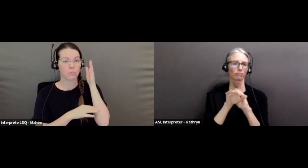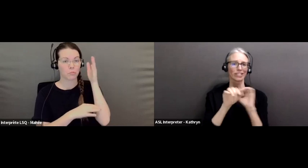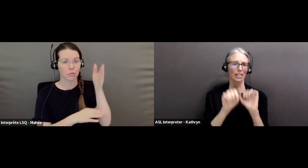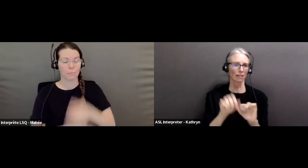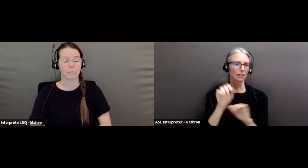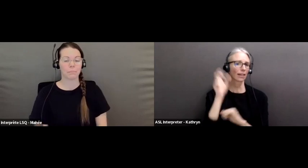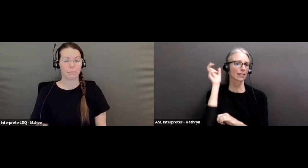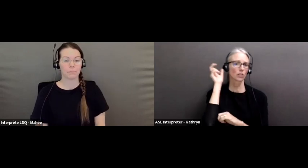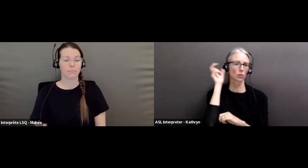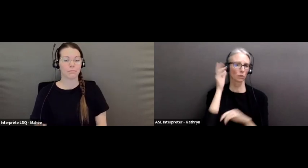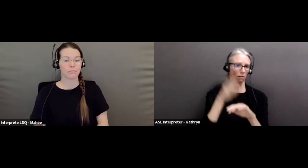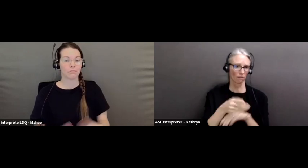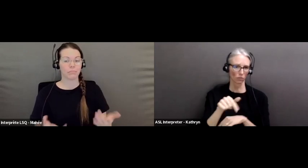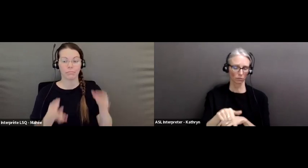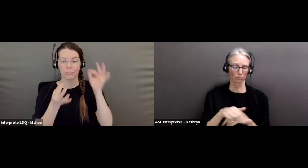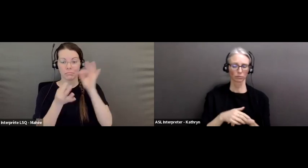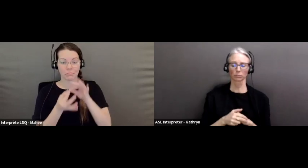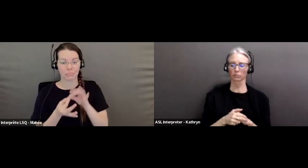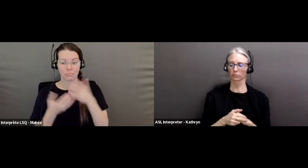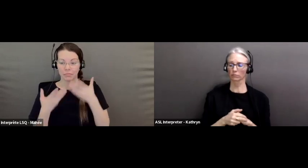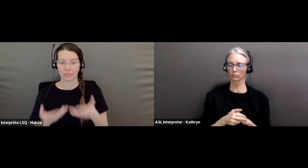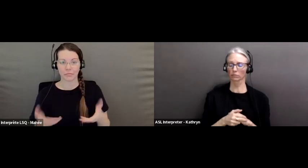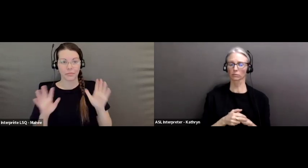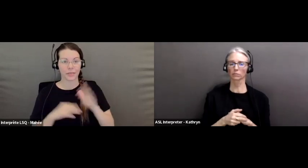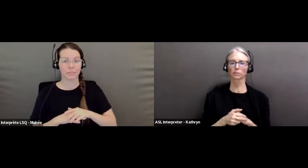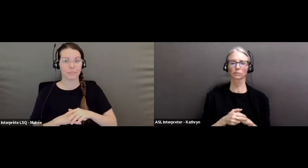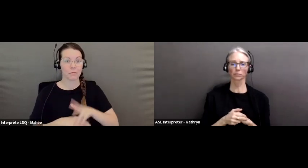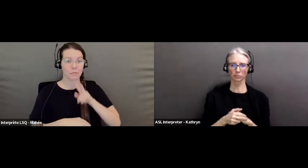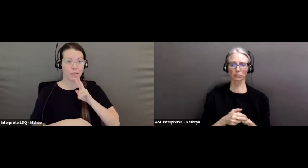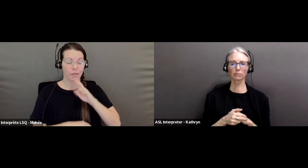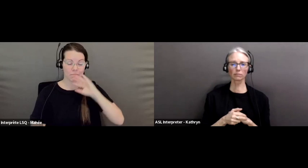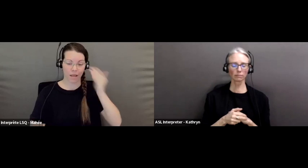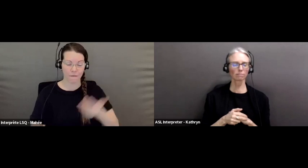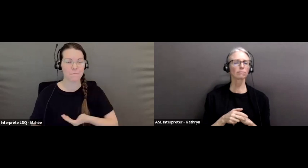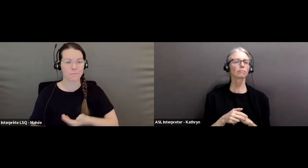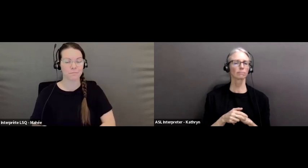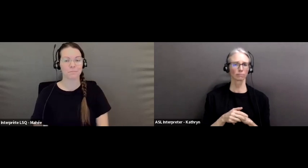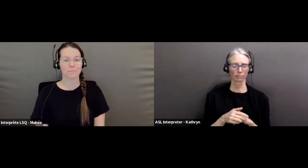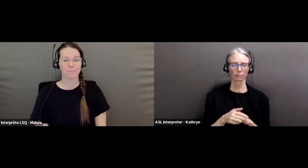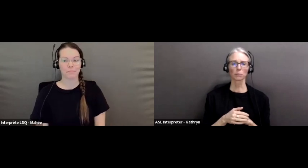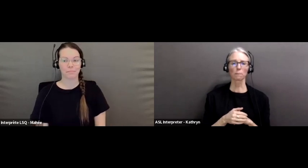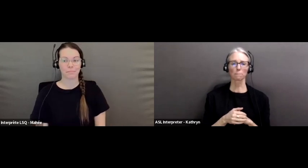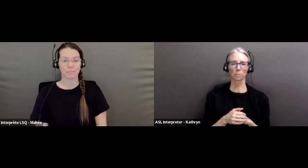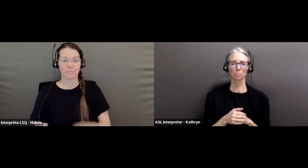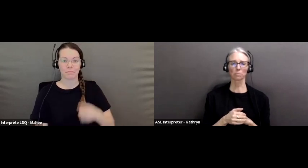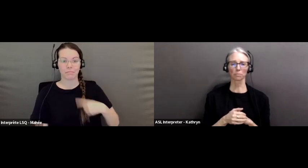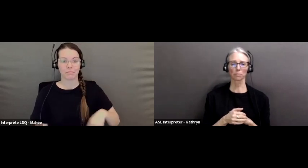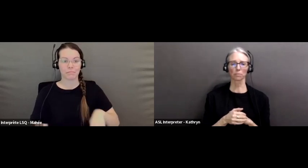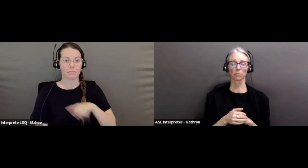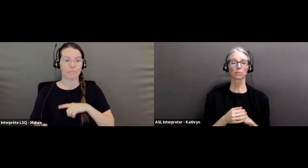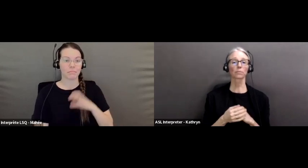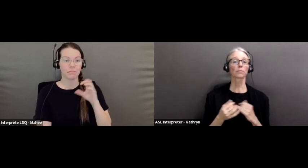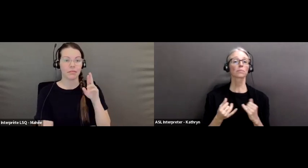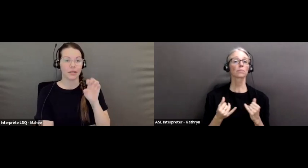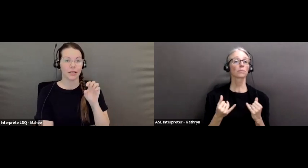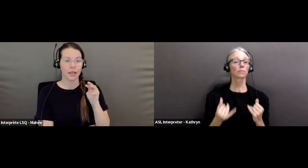que ces petits détails sont maintenant précisés, je vous souhaite vraiment la bienvenue au nom du CRIMIS. Avec le soutien